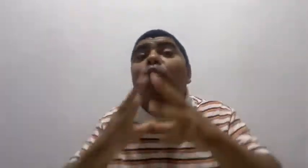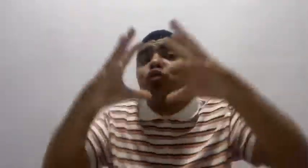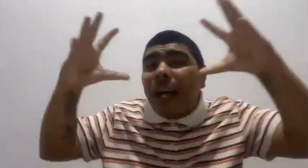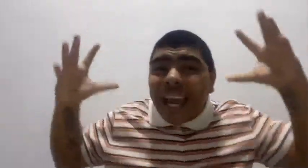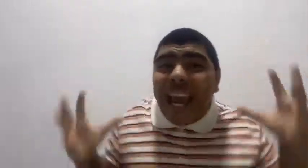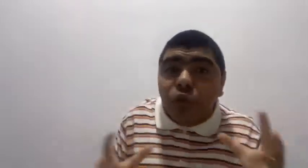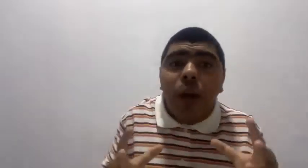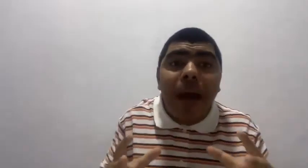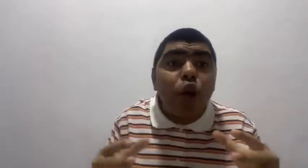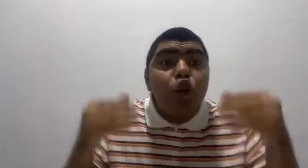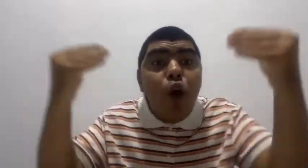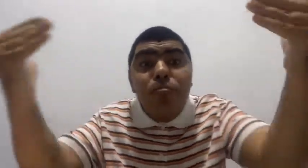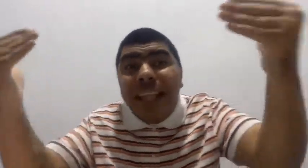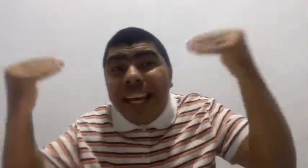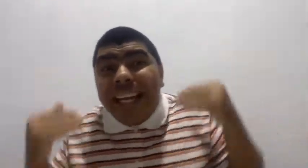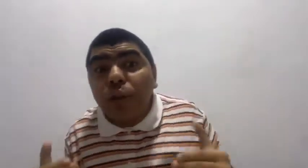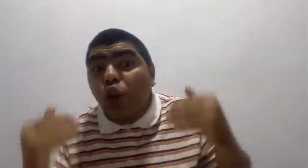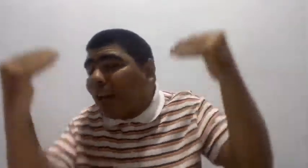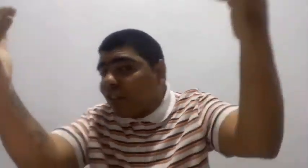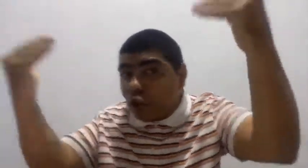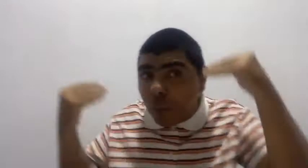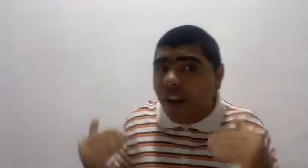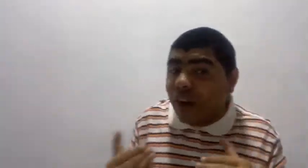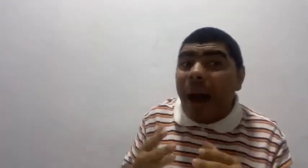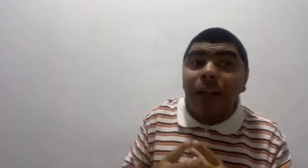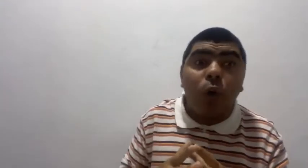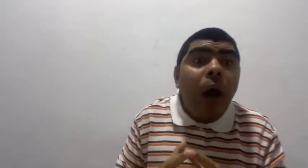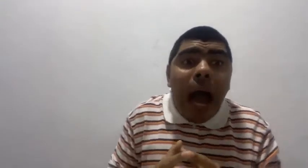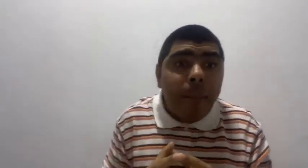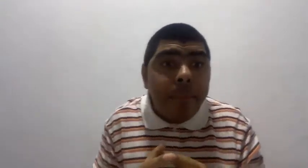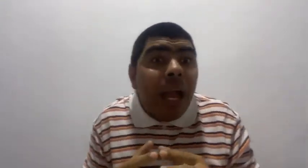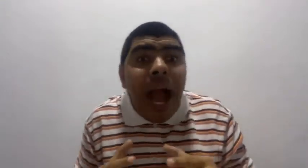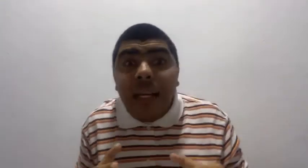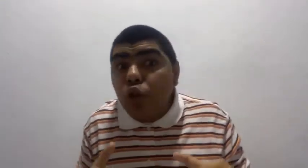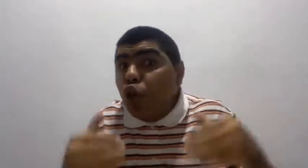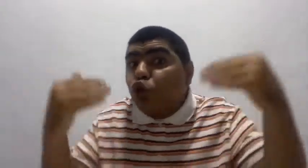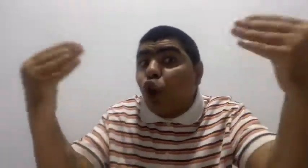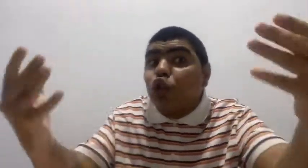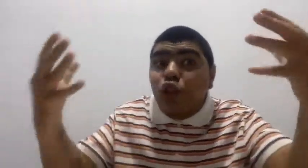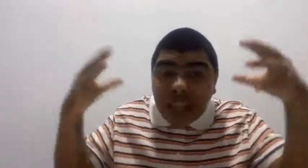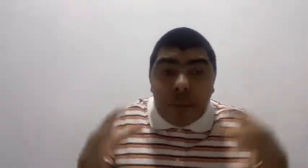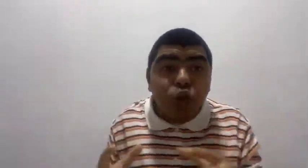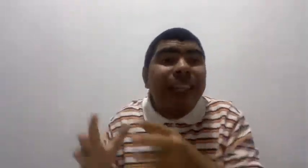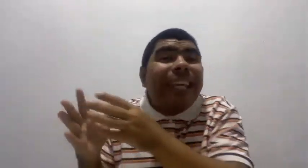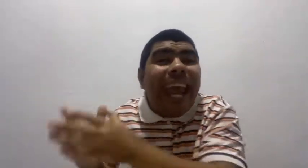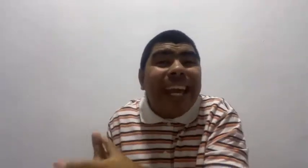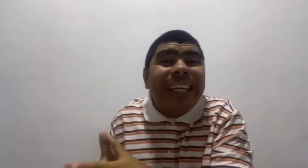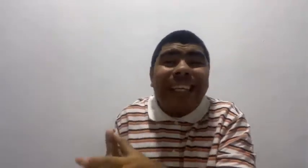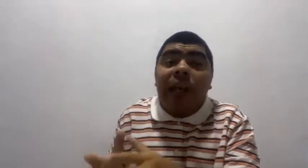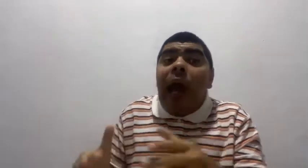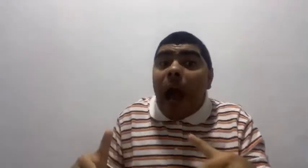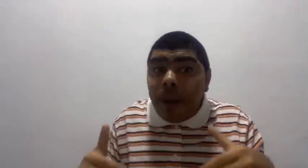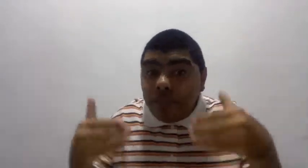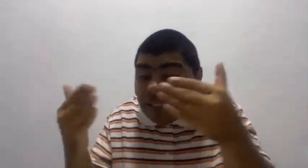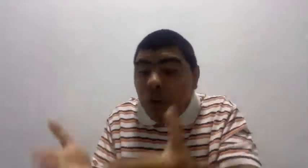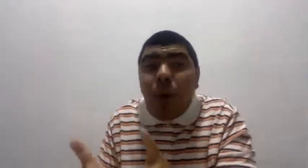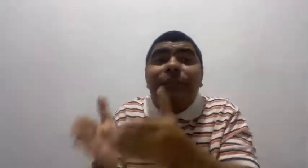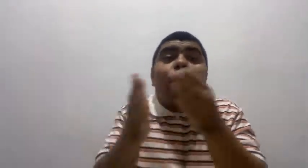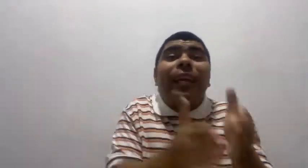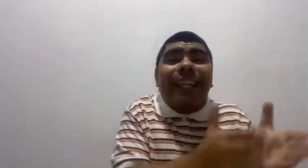causa de eso, hermano, el nombre de Cristo está siendo blasfemado. Amén. Aleluya. Nosotros estamos desde Génesis, amén, desde el huerto del Edén